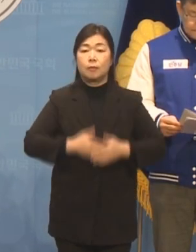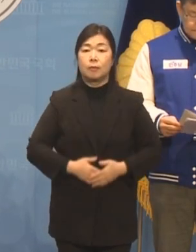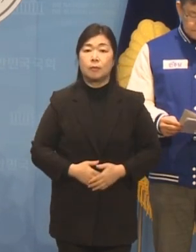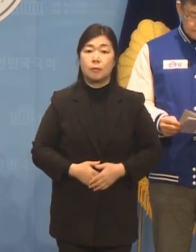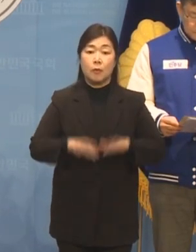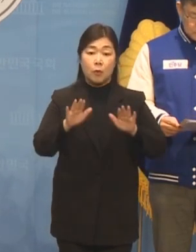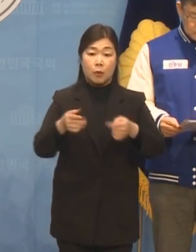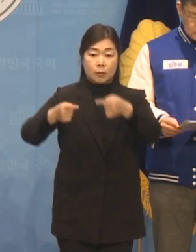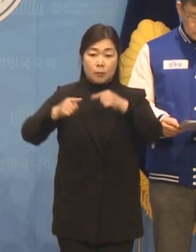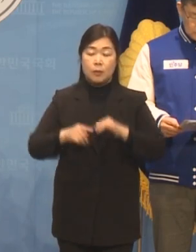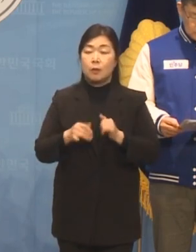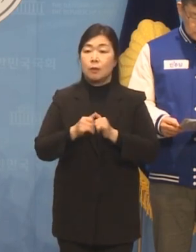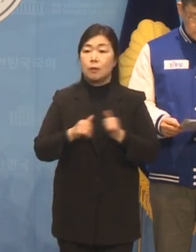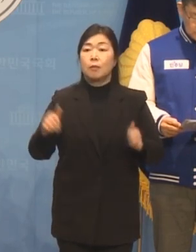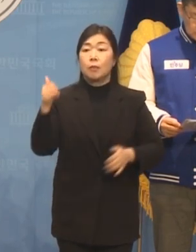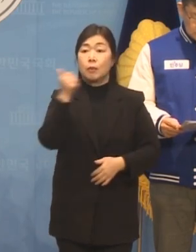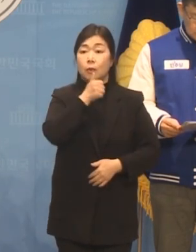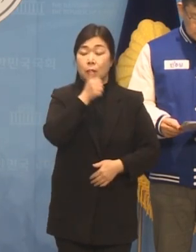오늘 참석한 분들을